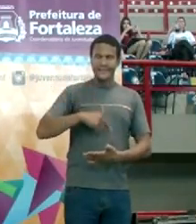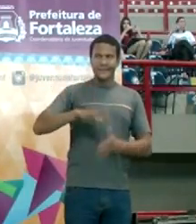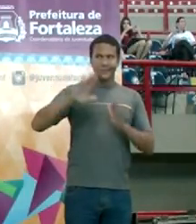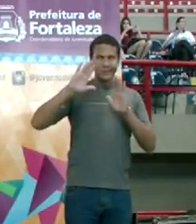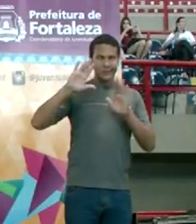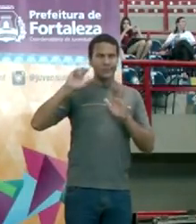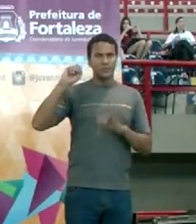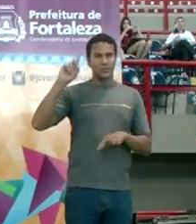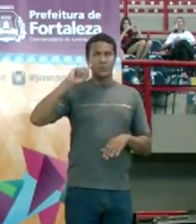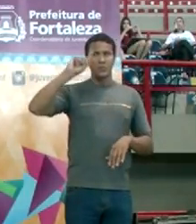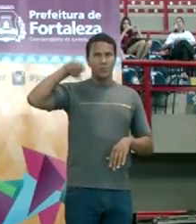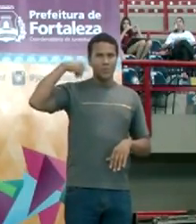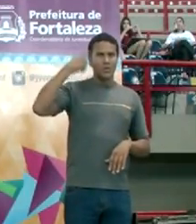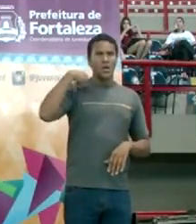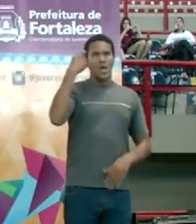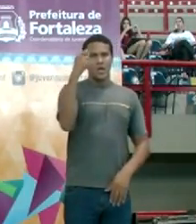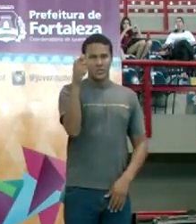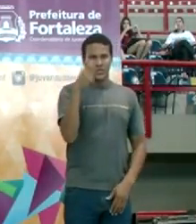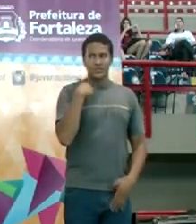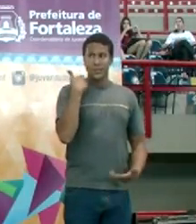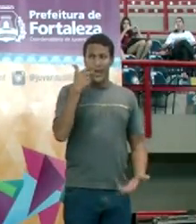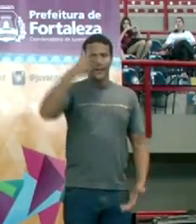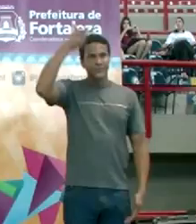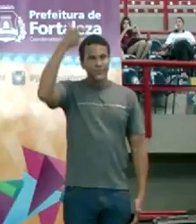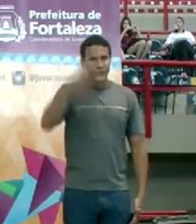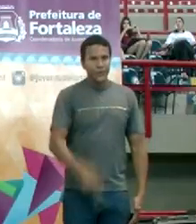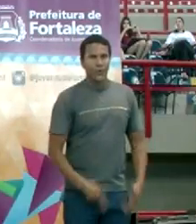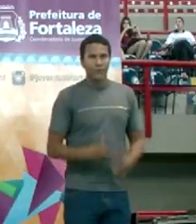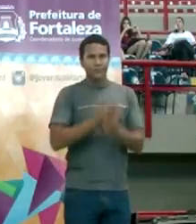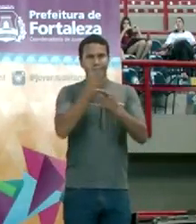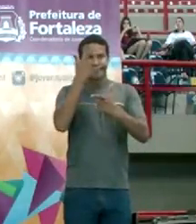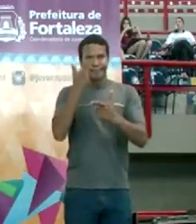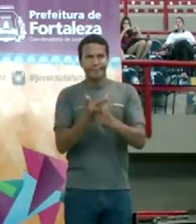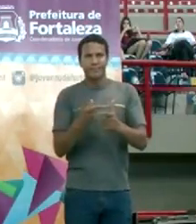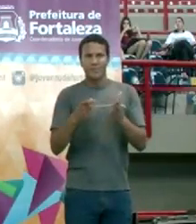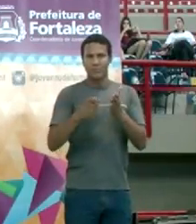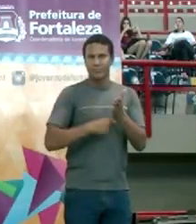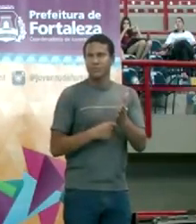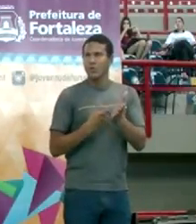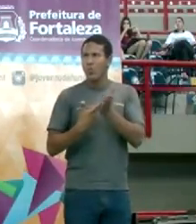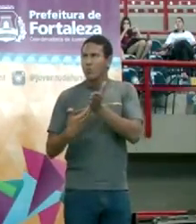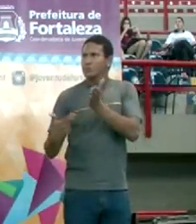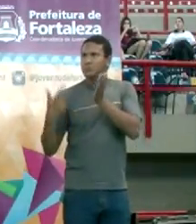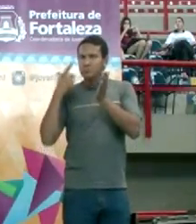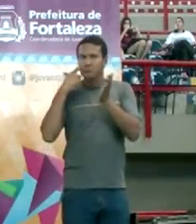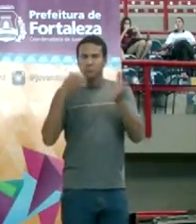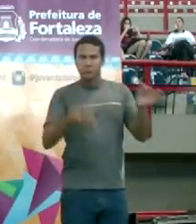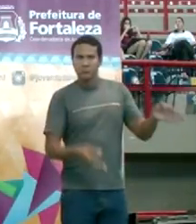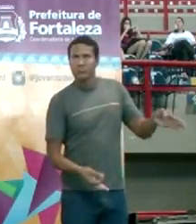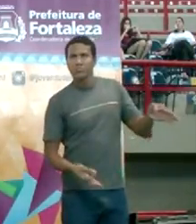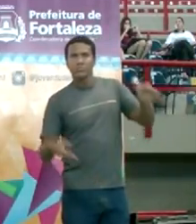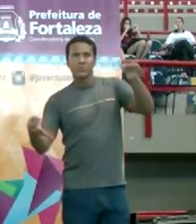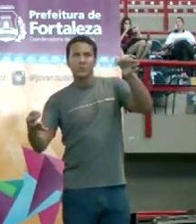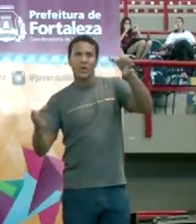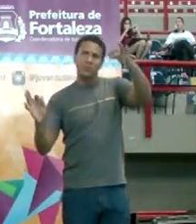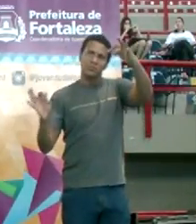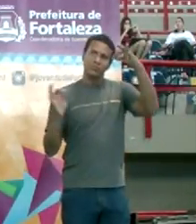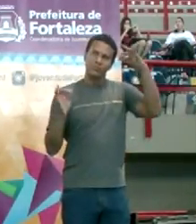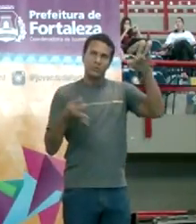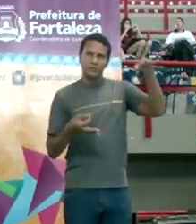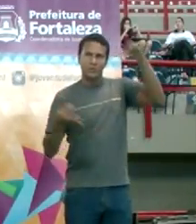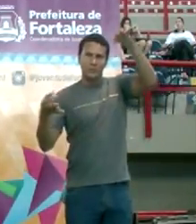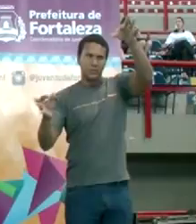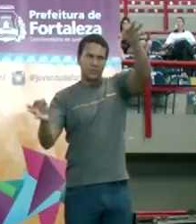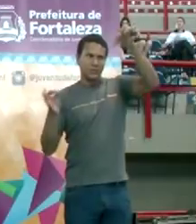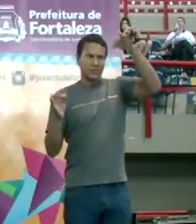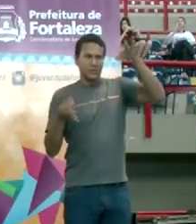quiseram fazer um outro plebiscito, né, não ficaram contentes com o resultado, e até hoje está aí, ninguém sabe como é que vai